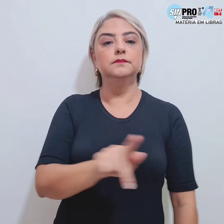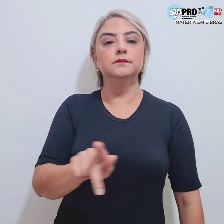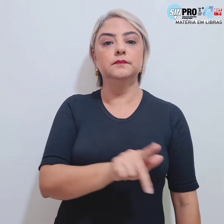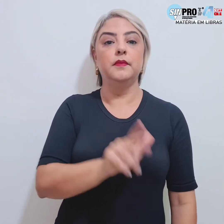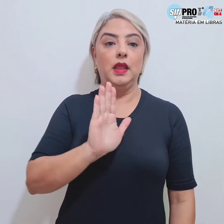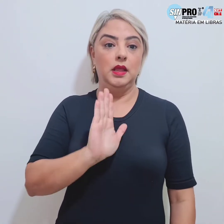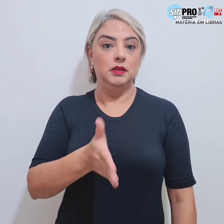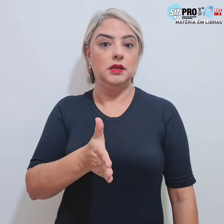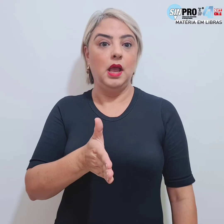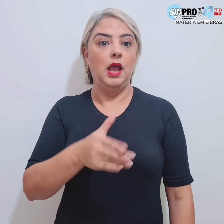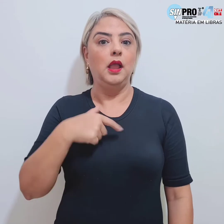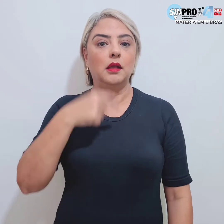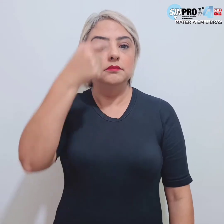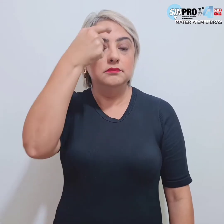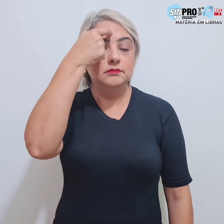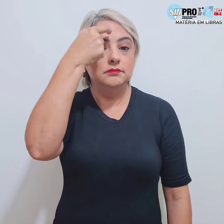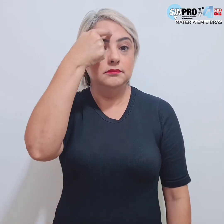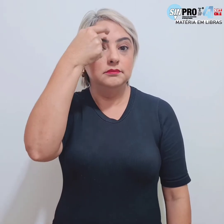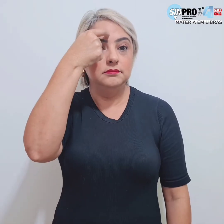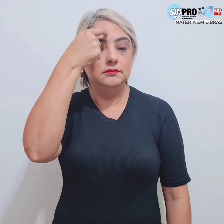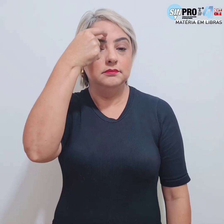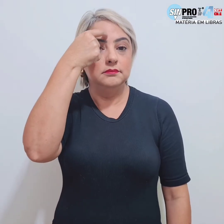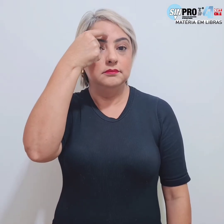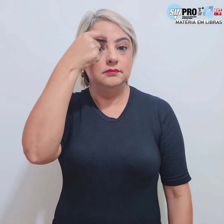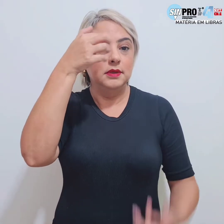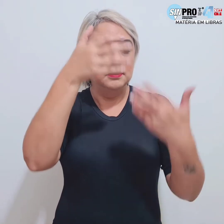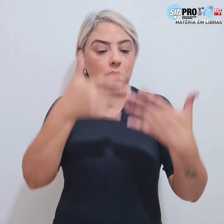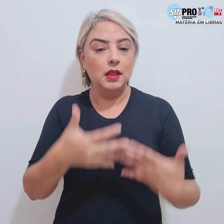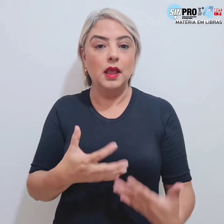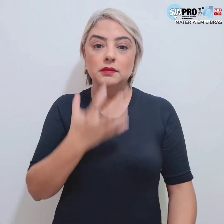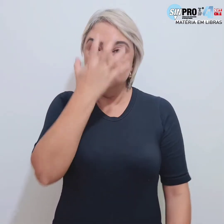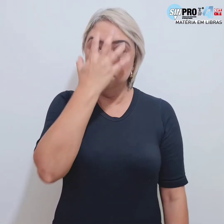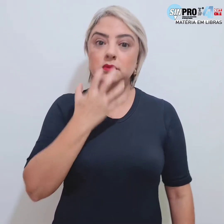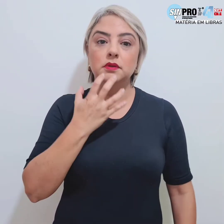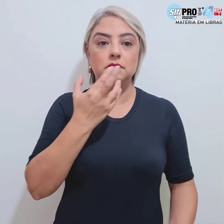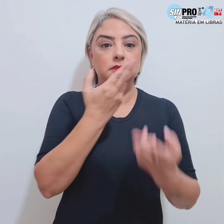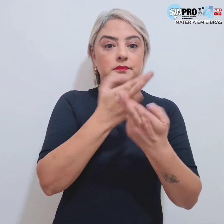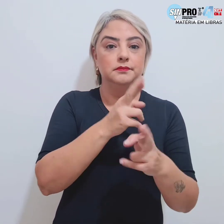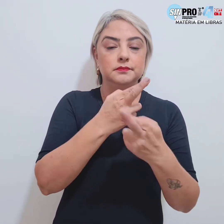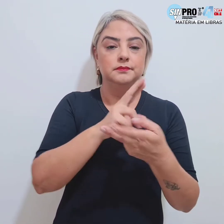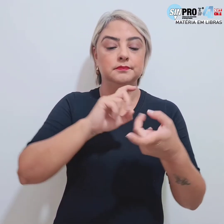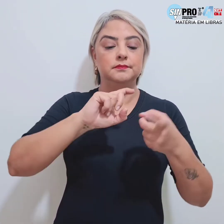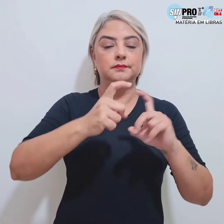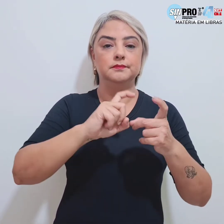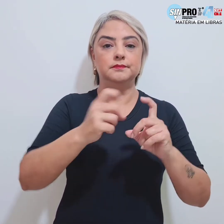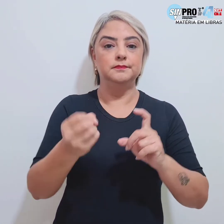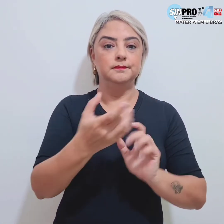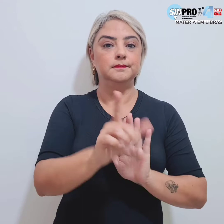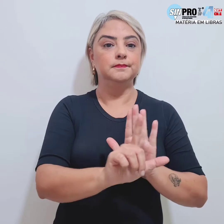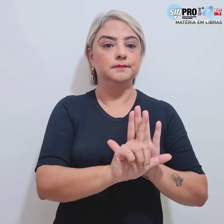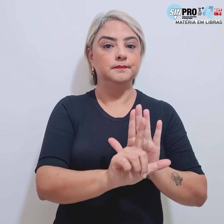é conscientização sobre a gravidade da reforma administrativa, que é